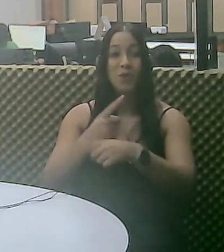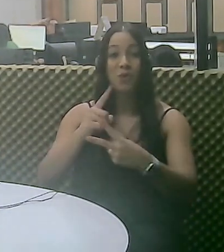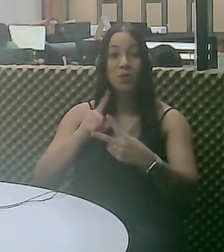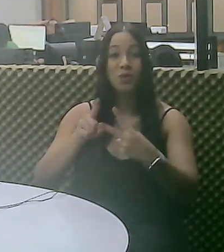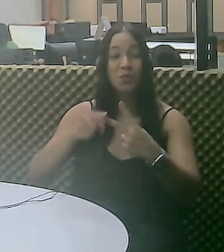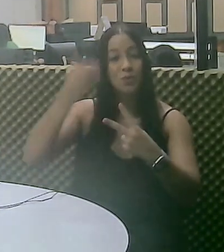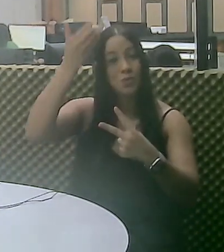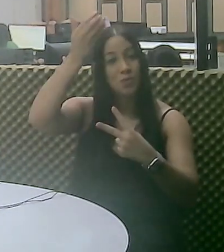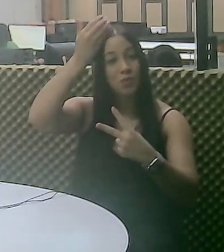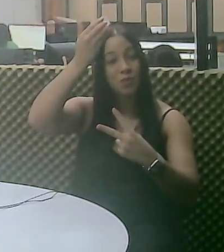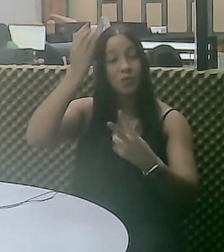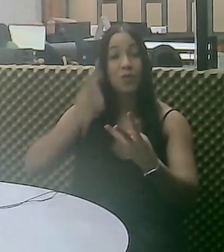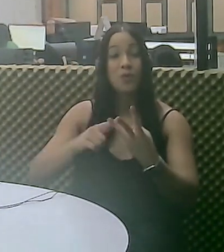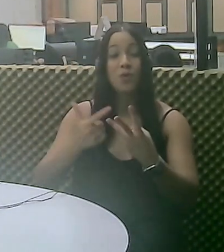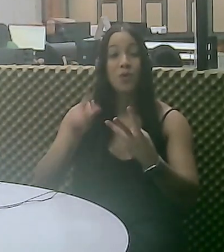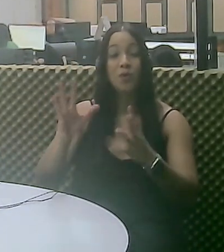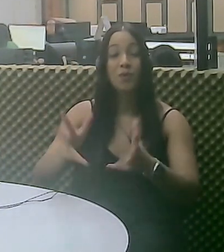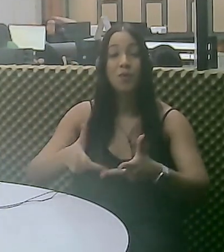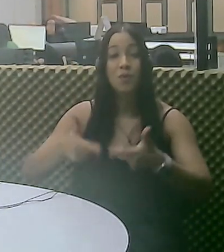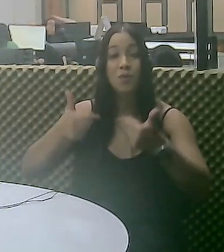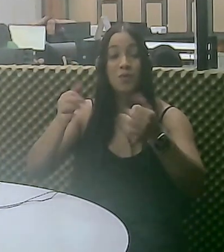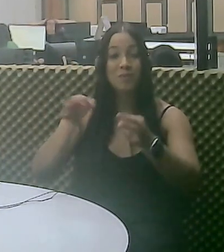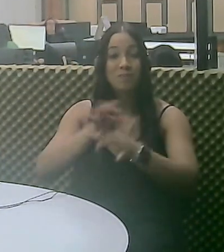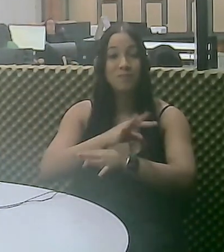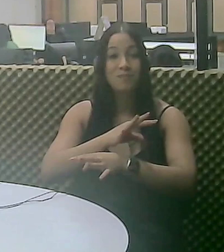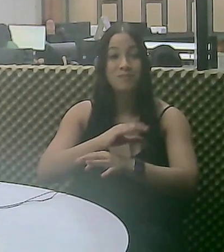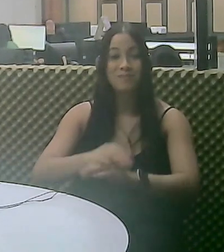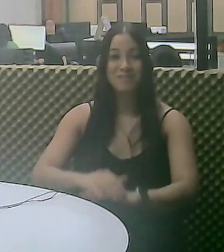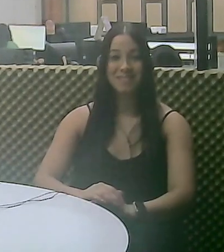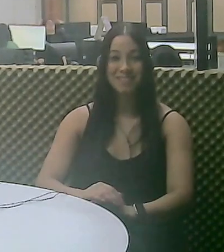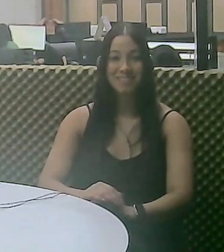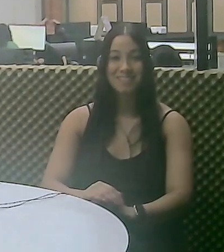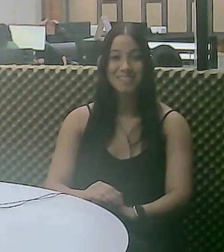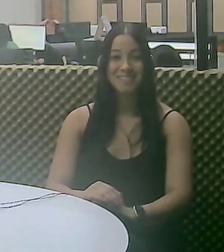duas enfermarias e outras melhorias concluídas.